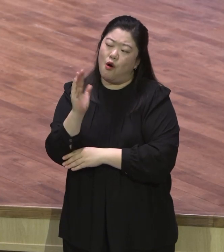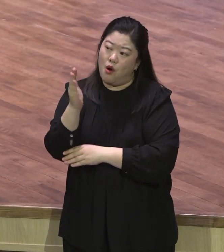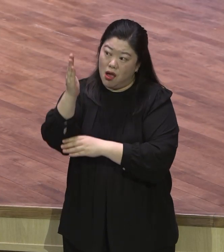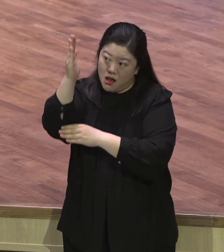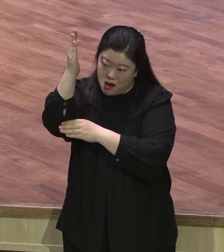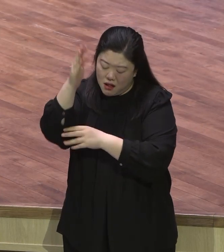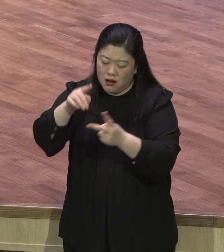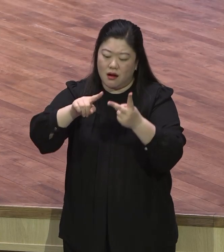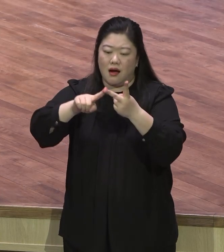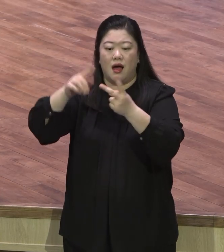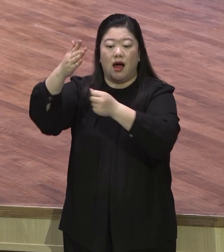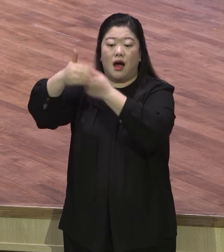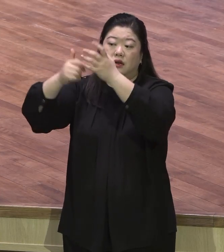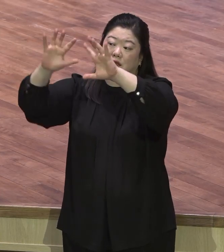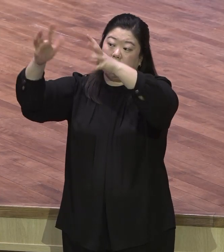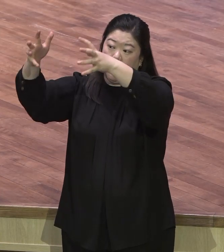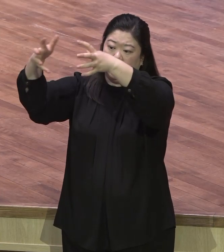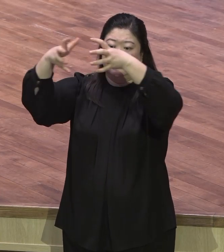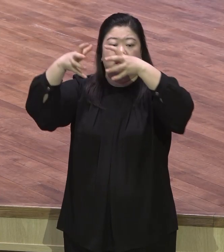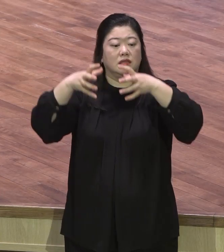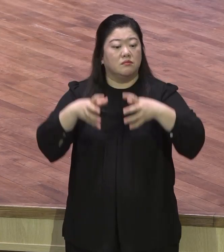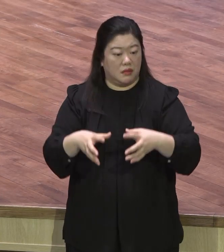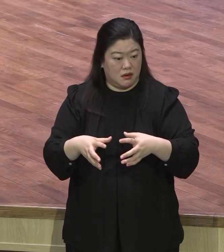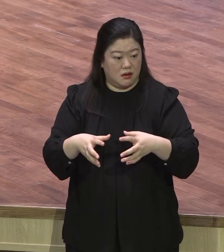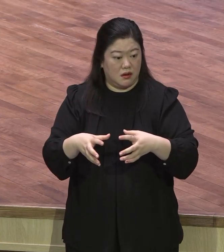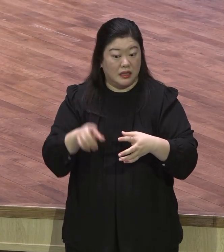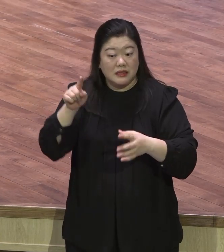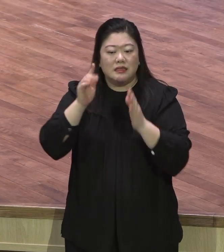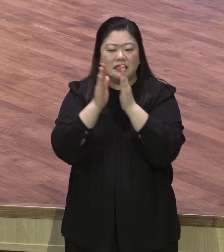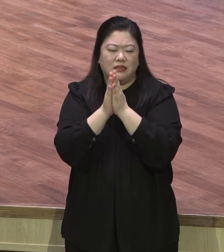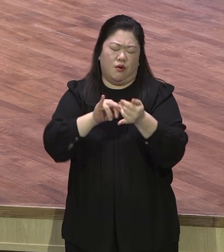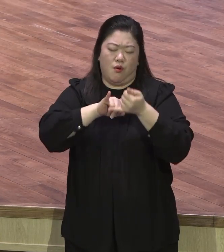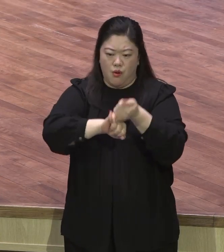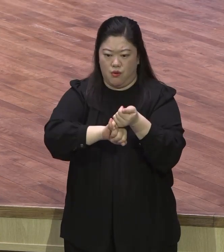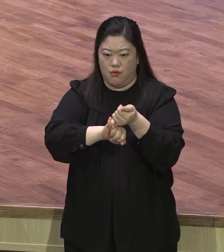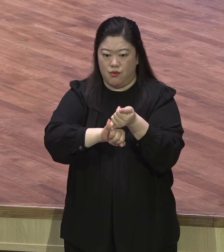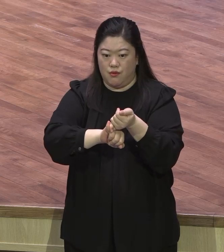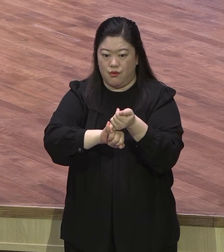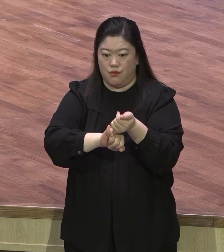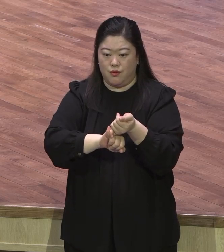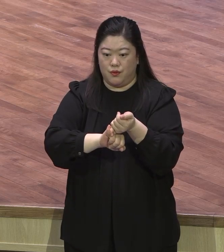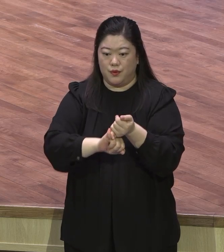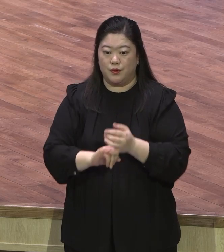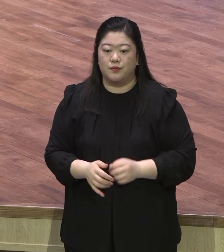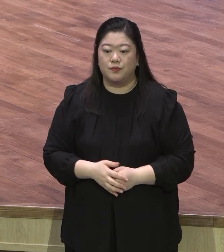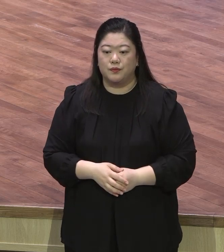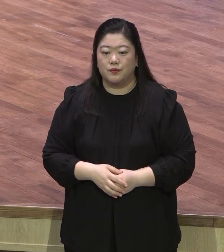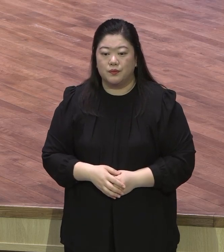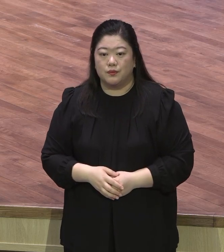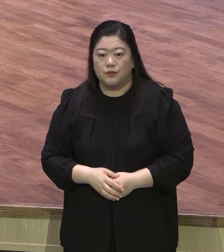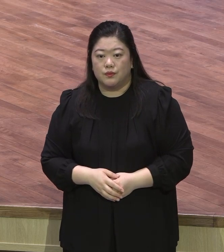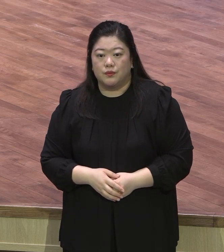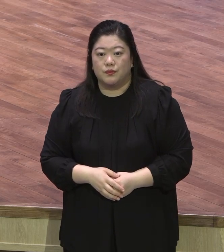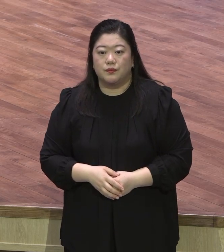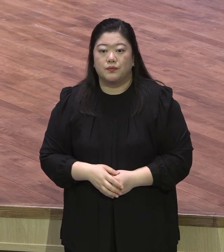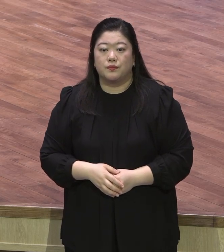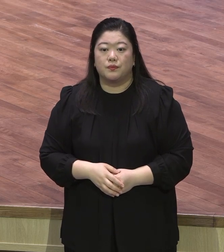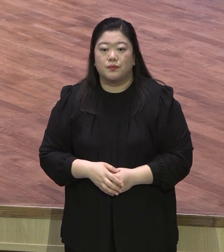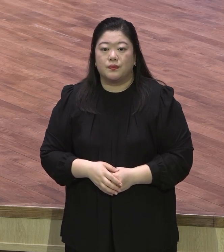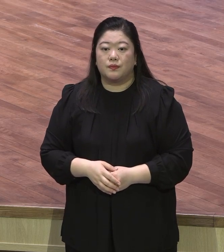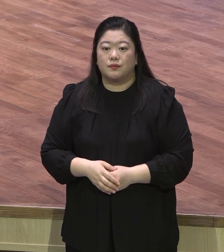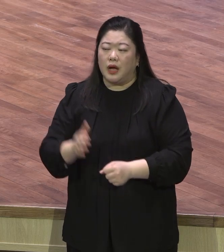하나님의 나라가 임하도록 기도하는 것은 본질적 의미에 있어서 일맥상통하죠.